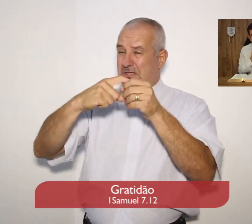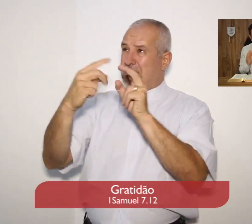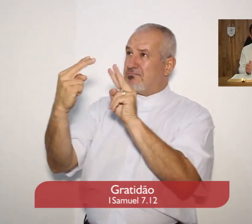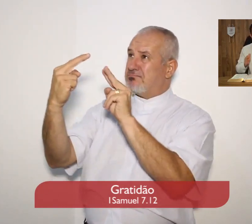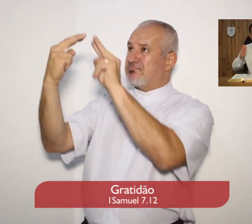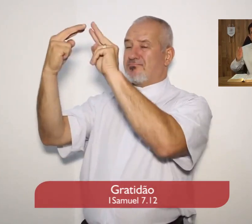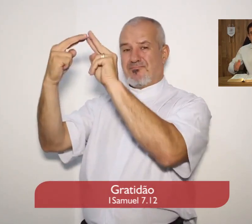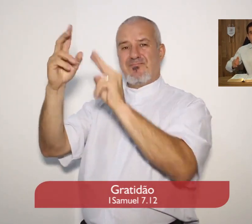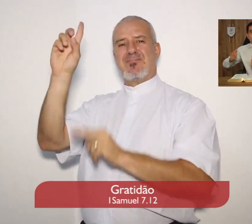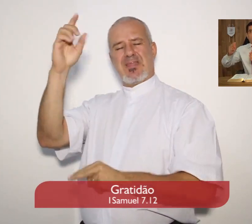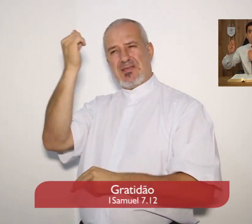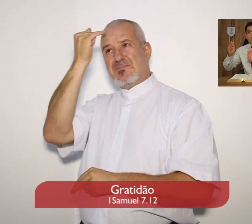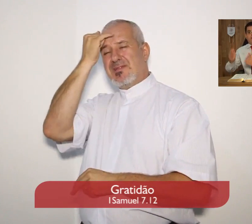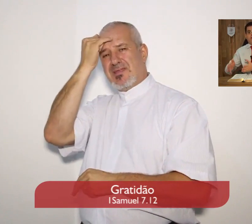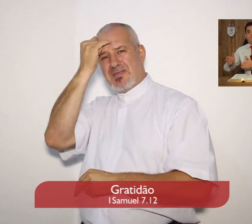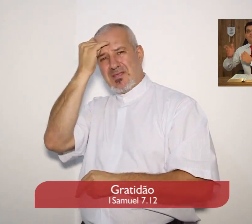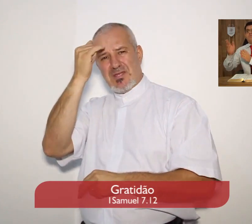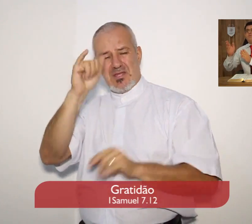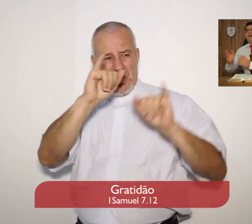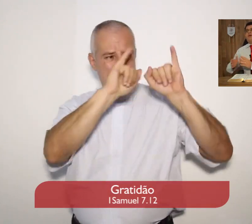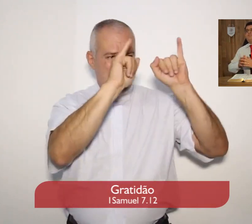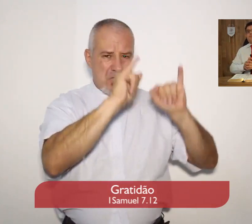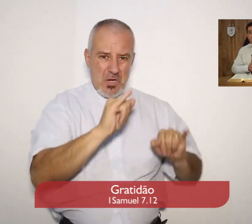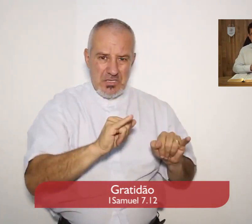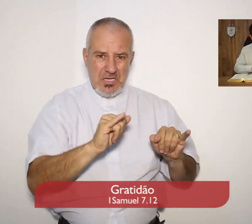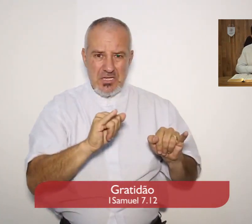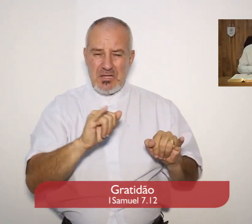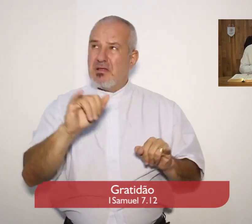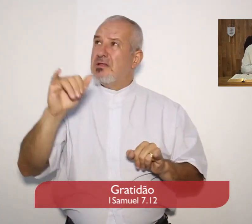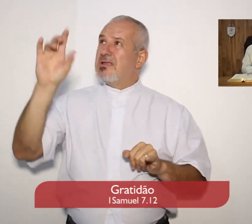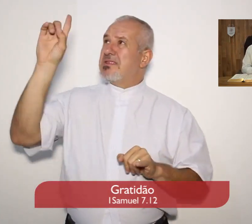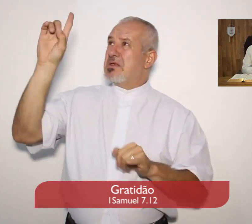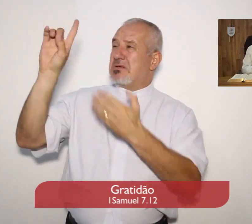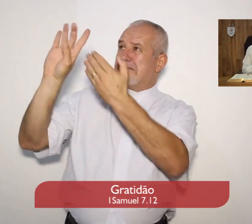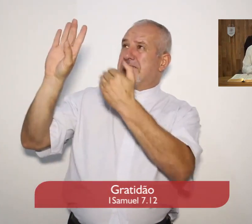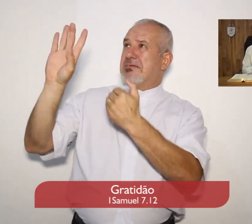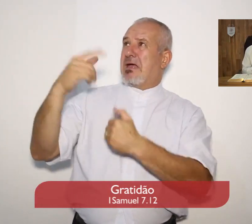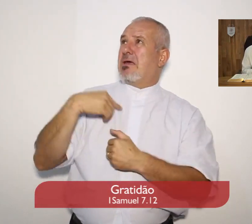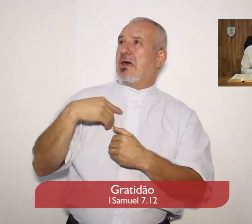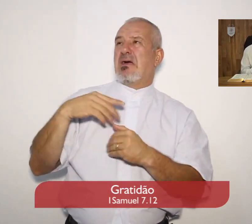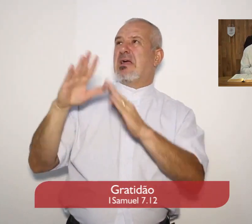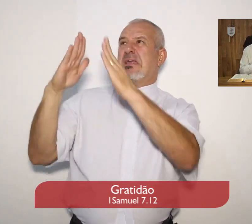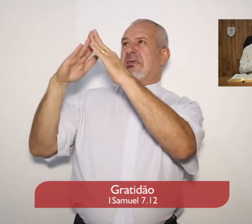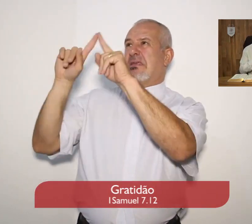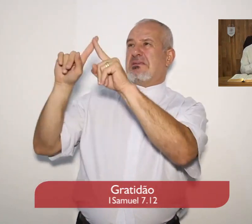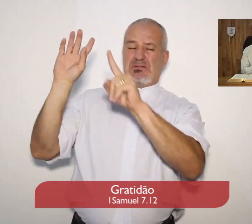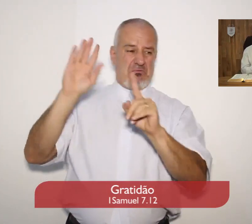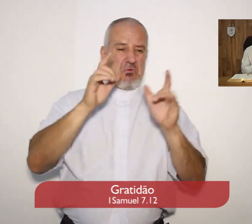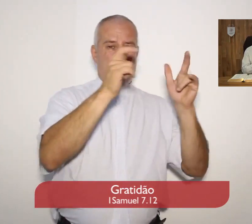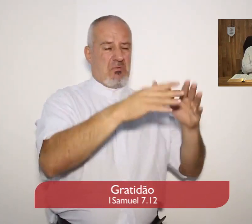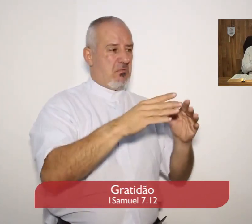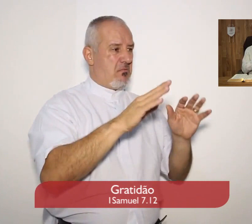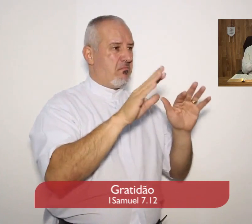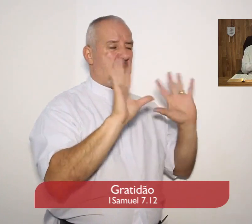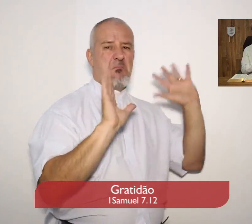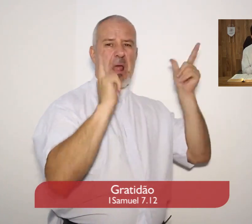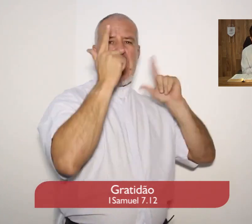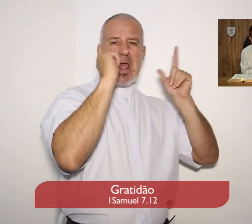instante: tudo aquilo que colocamos no lugar de Deus é idolatria, e